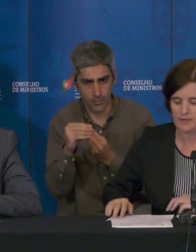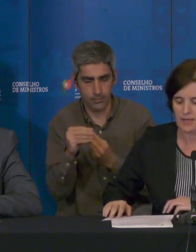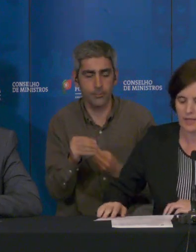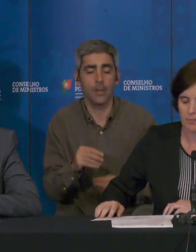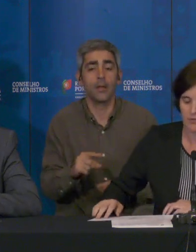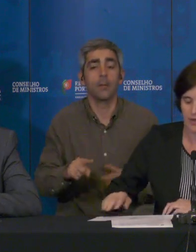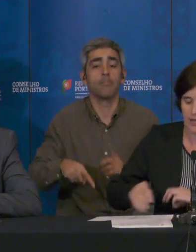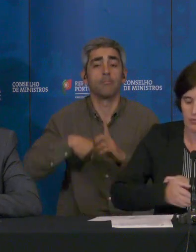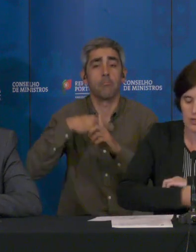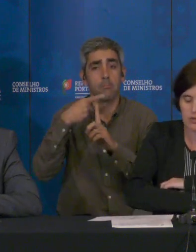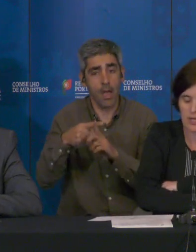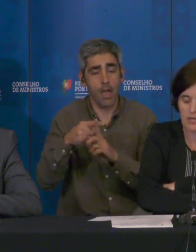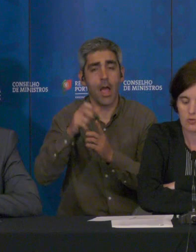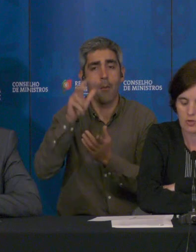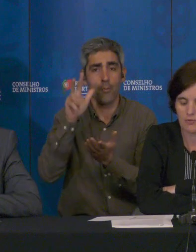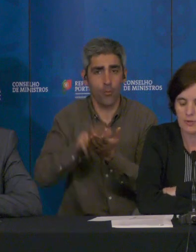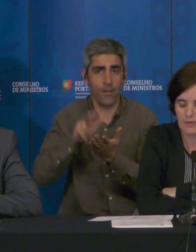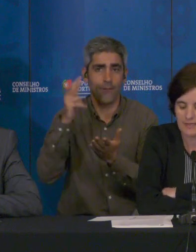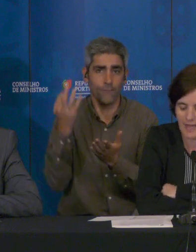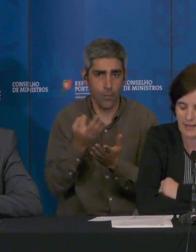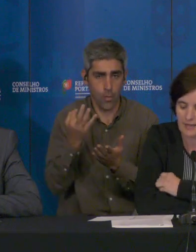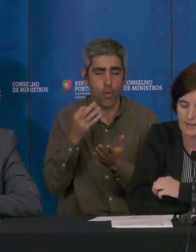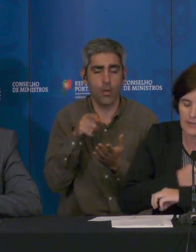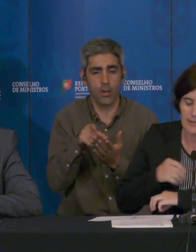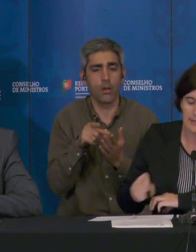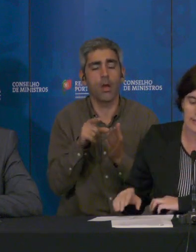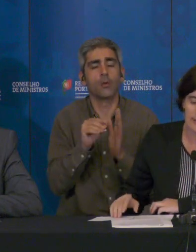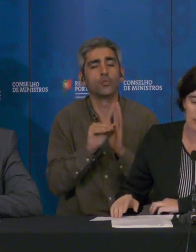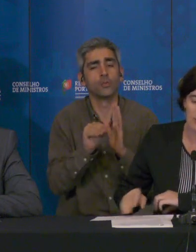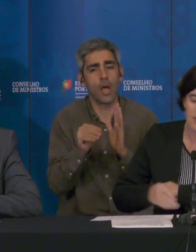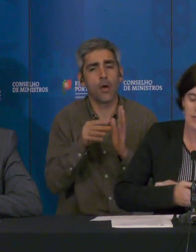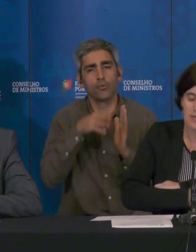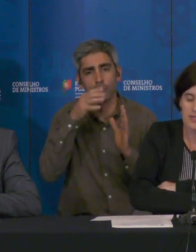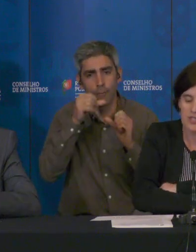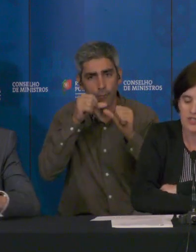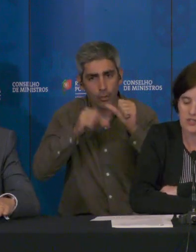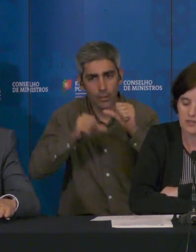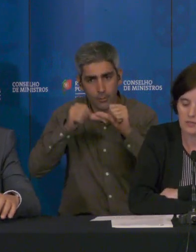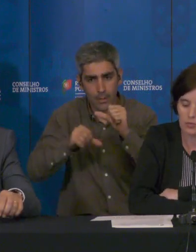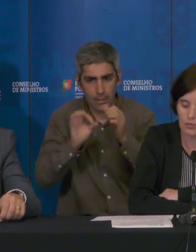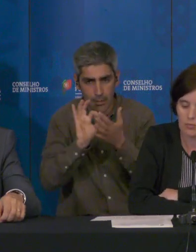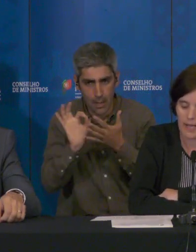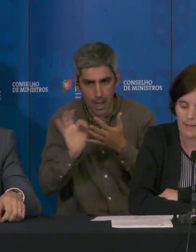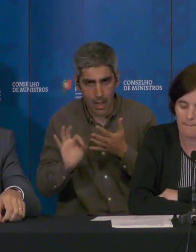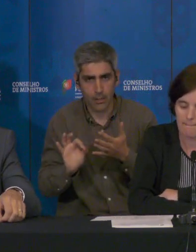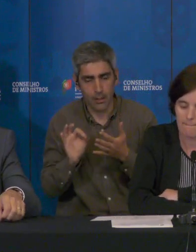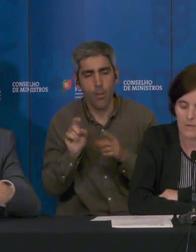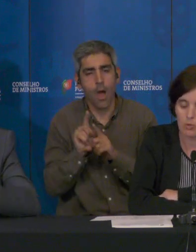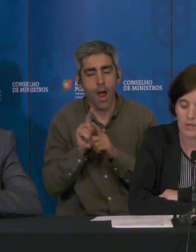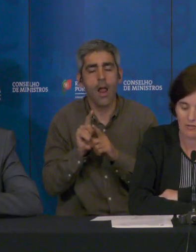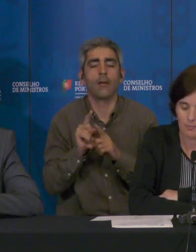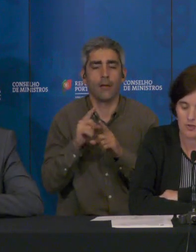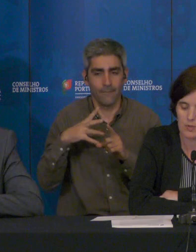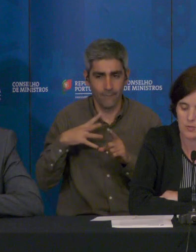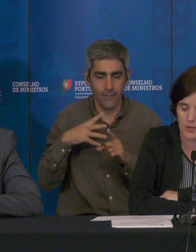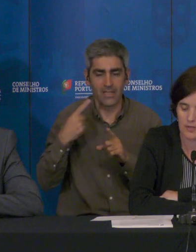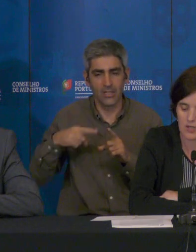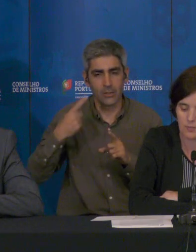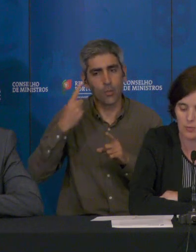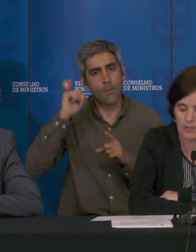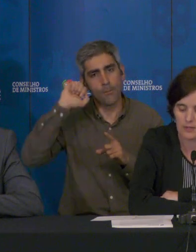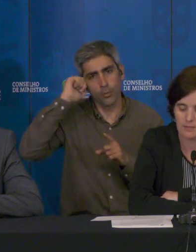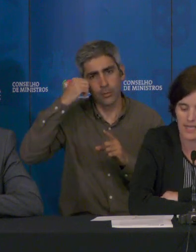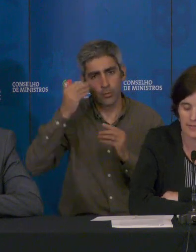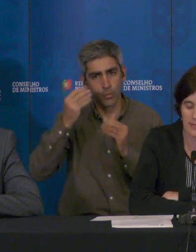Foi ainda aprovada a resolução fundamentada, reconhecendo que existe um grave prejuízo para o